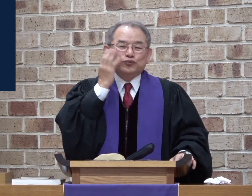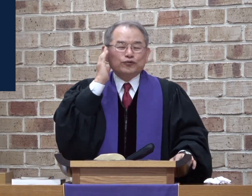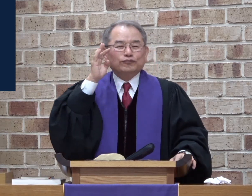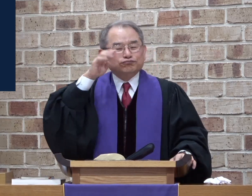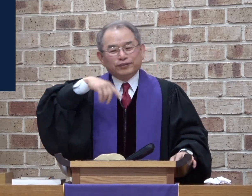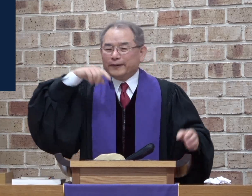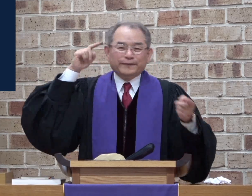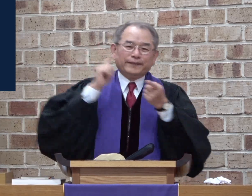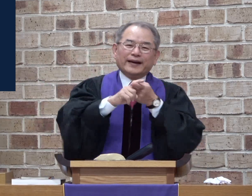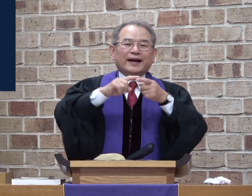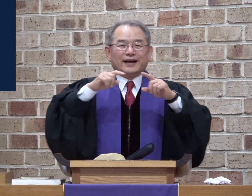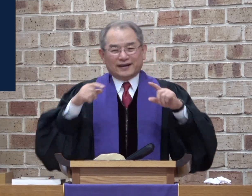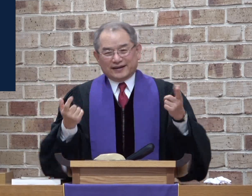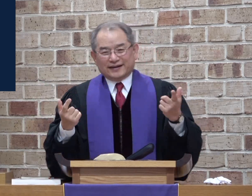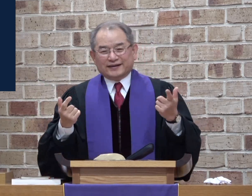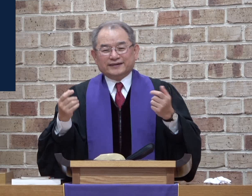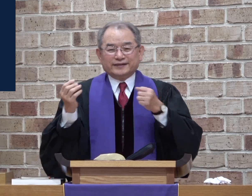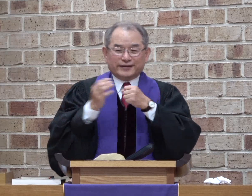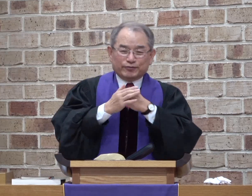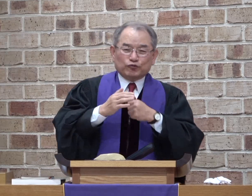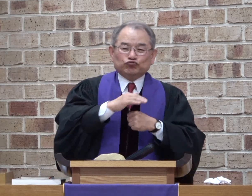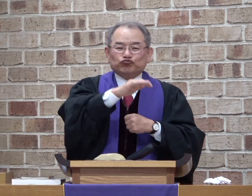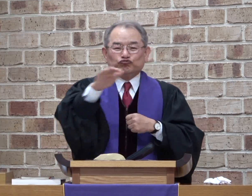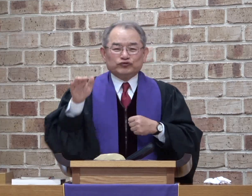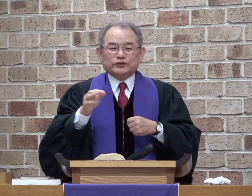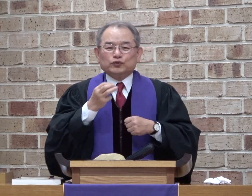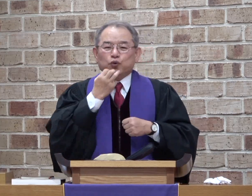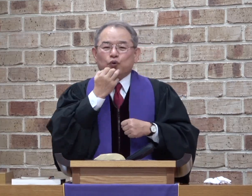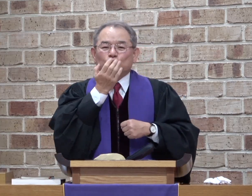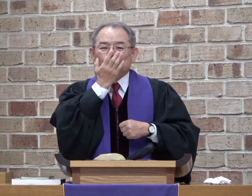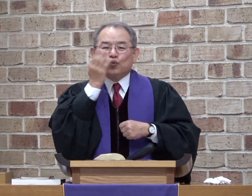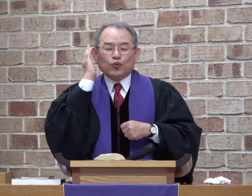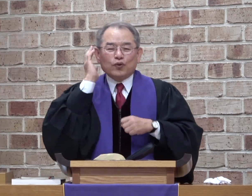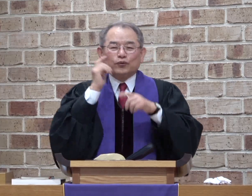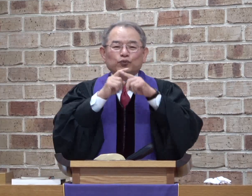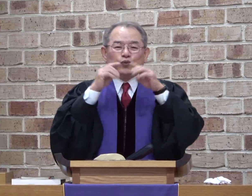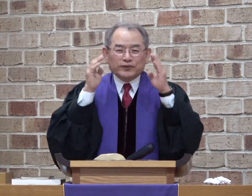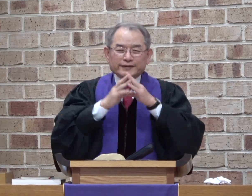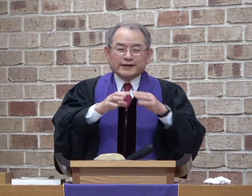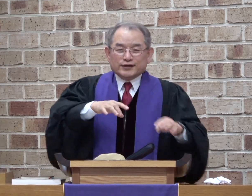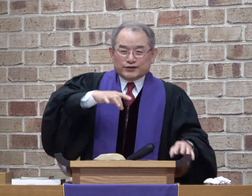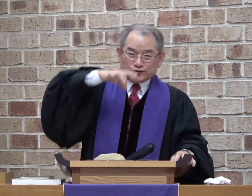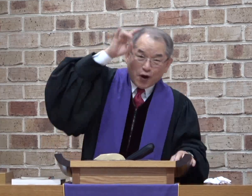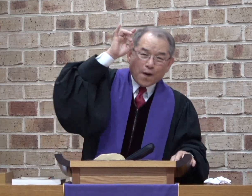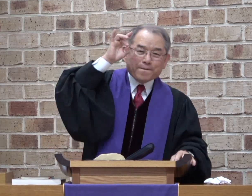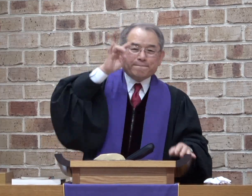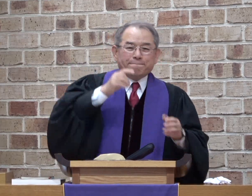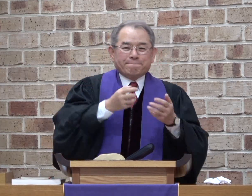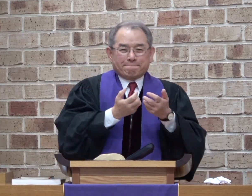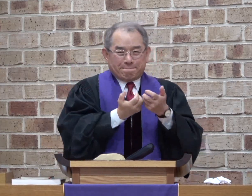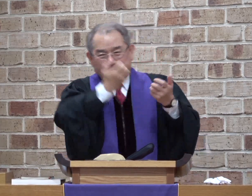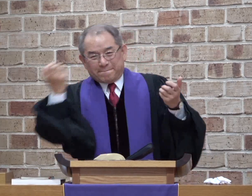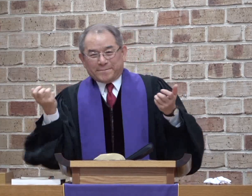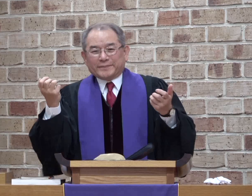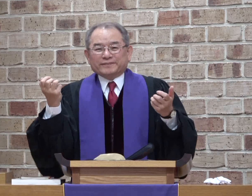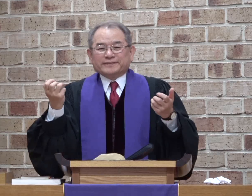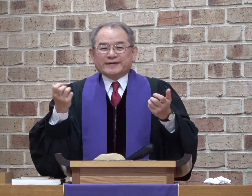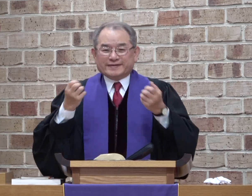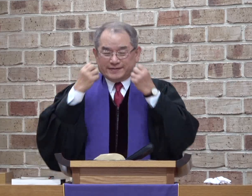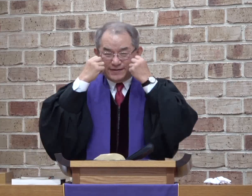이 교회 안에 함께 있기는 어렵겠다 생각해서 최초로 청인교회를